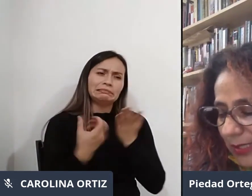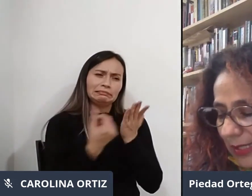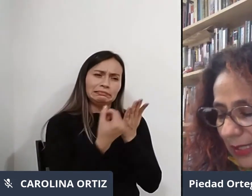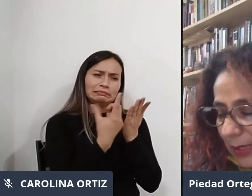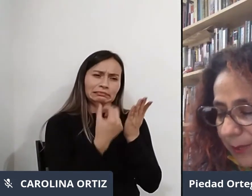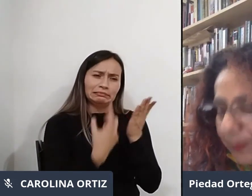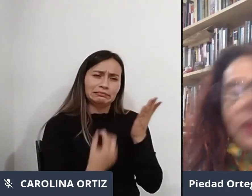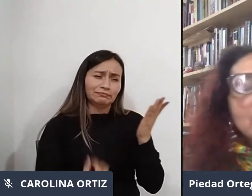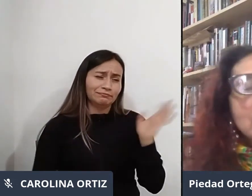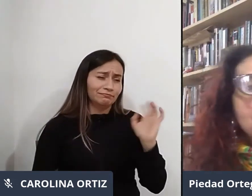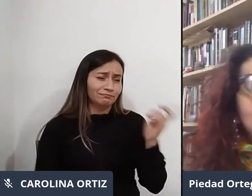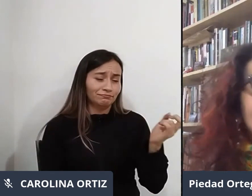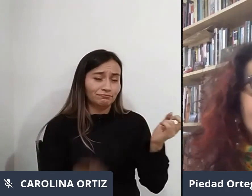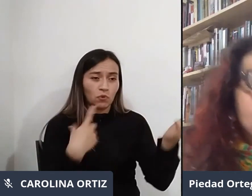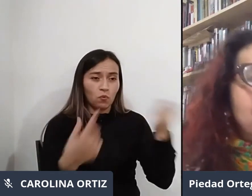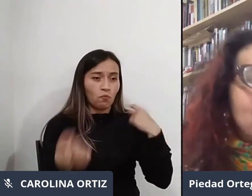asunto,